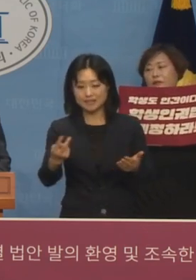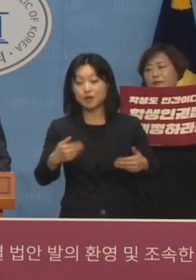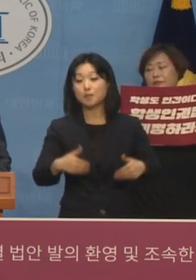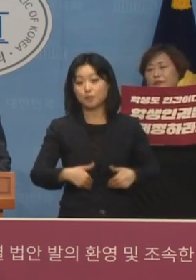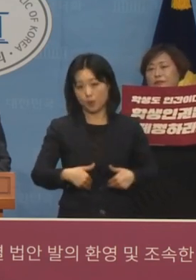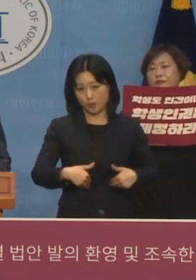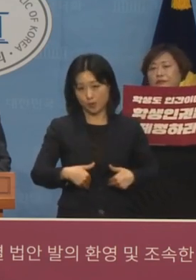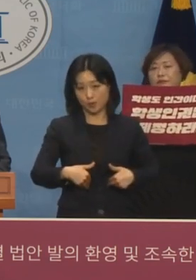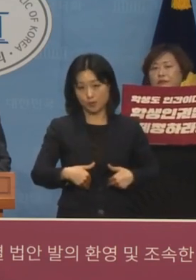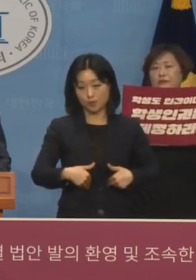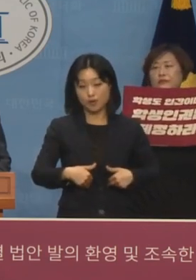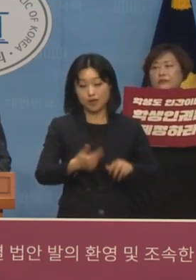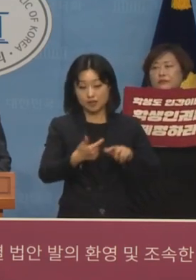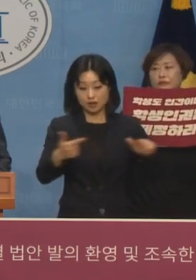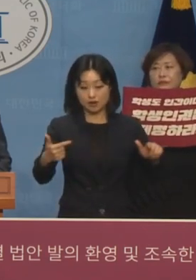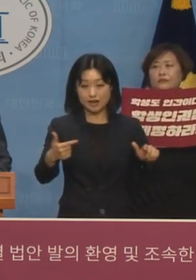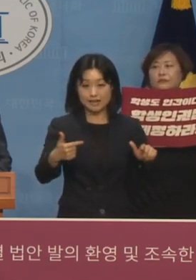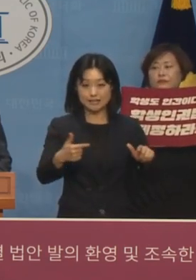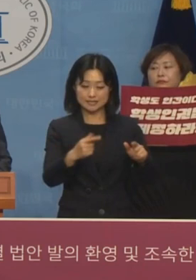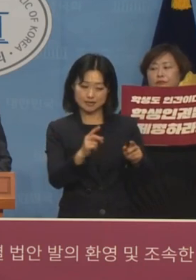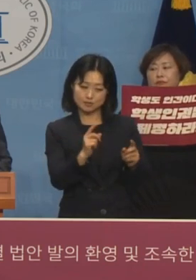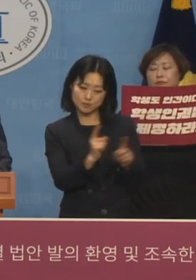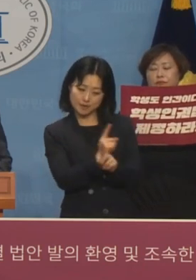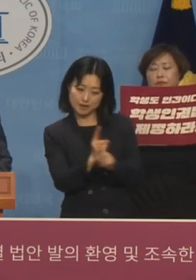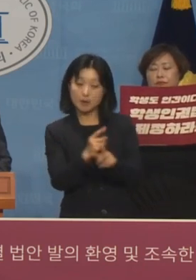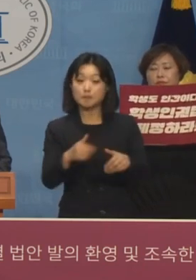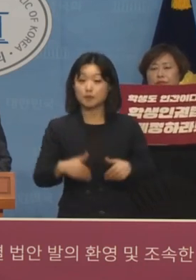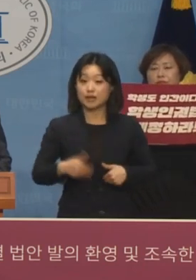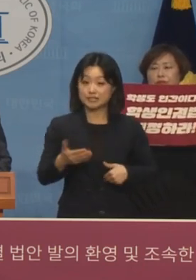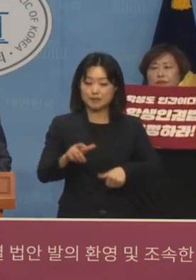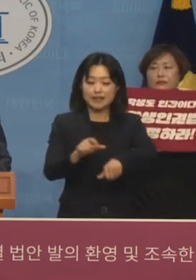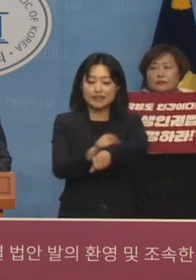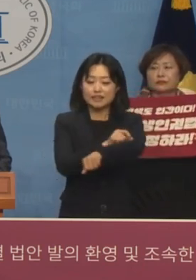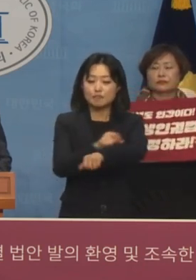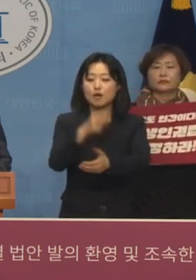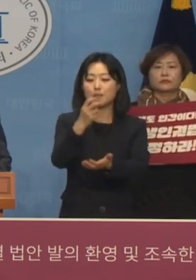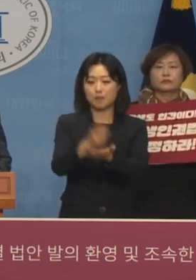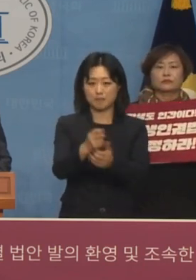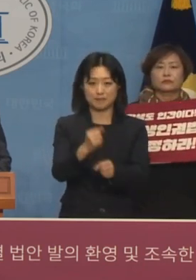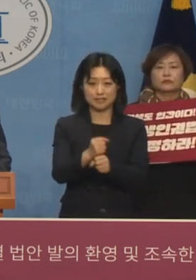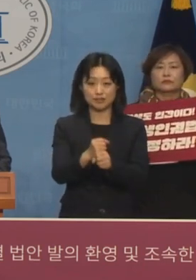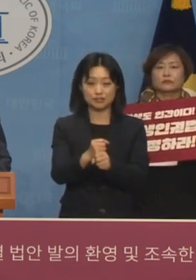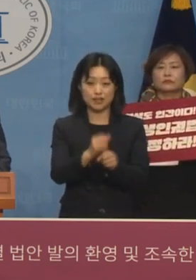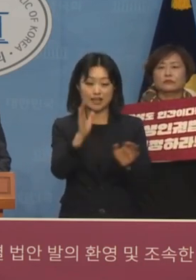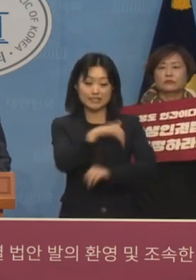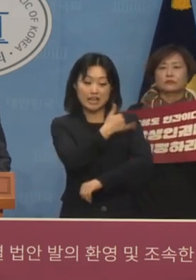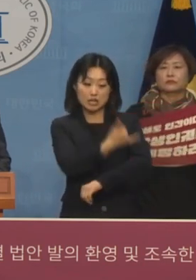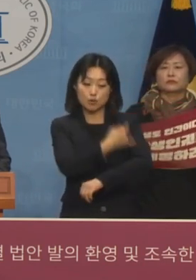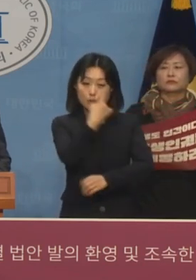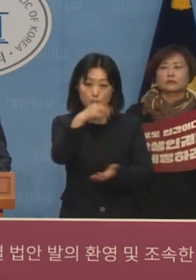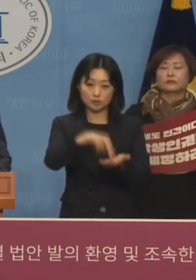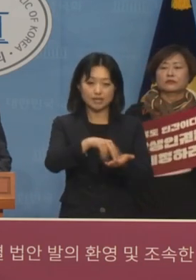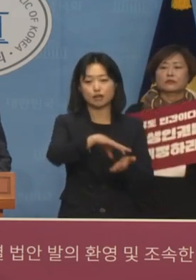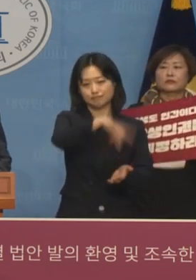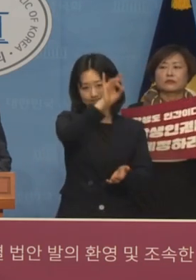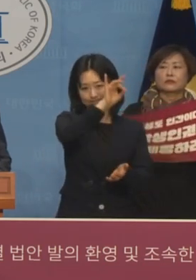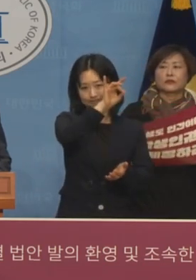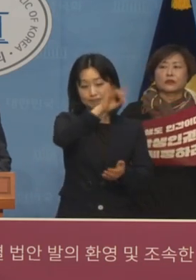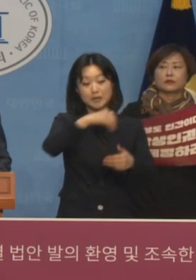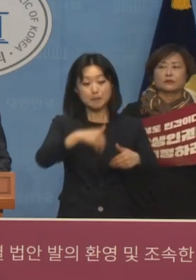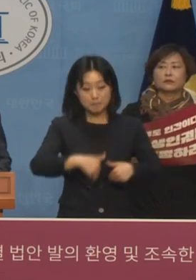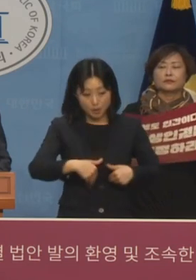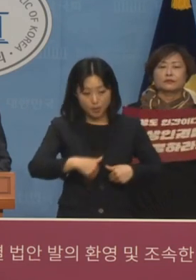점 등 고려해야 할 과제도 있겠으나 특별법을 통해 학생 인권 보장의 우선성과